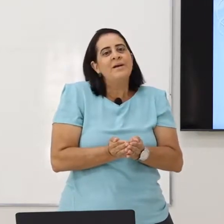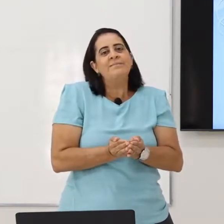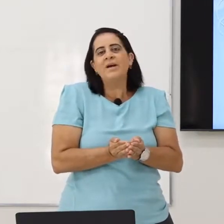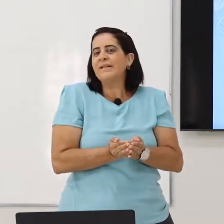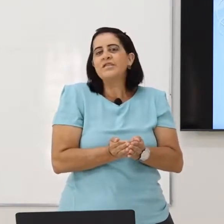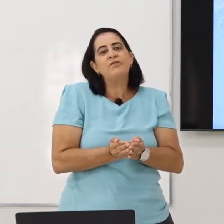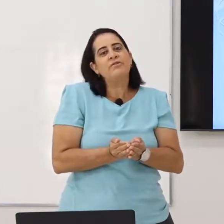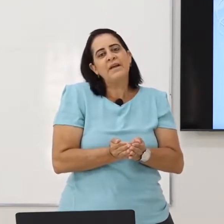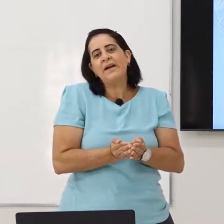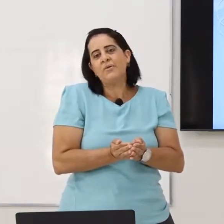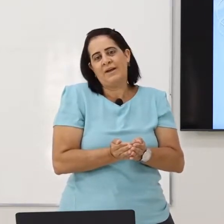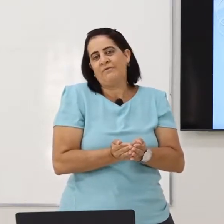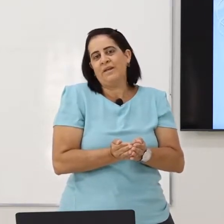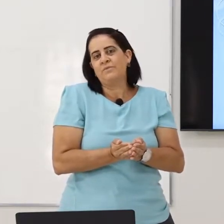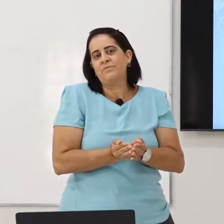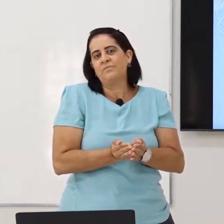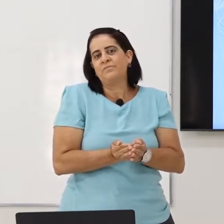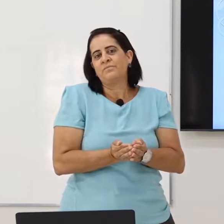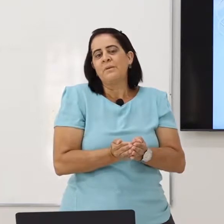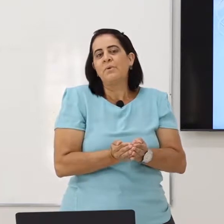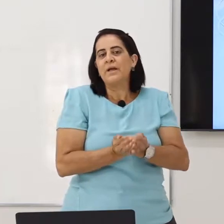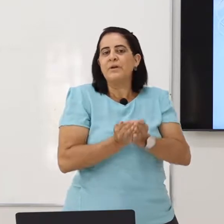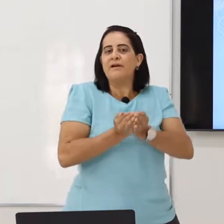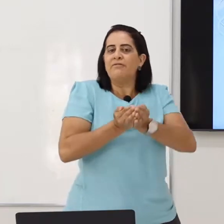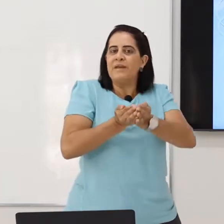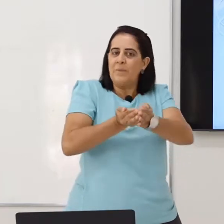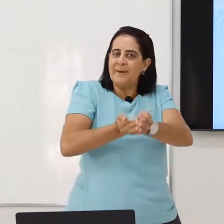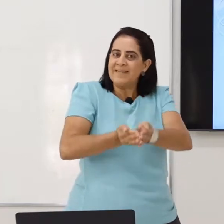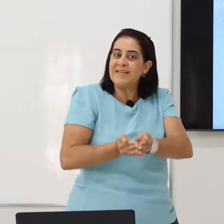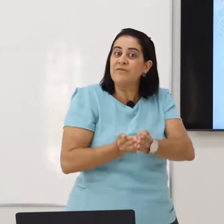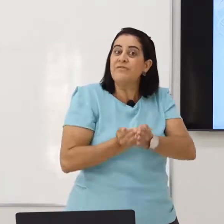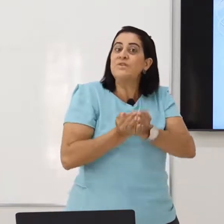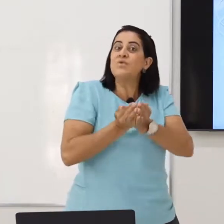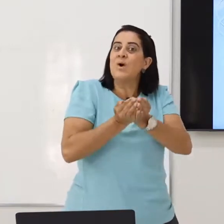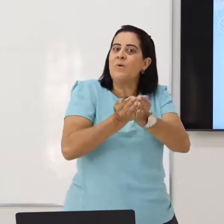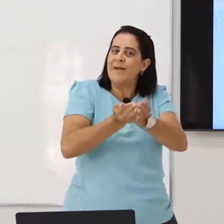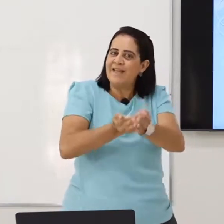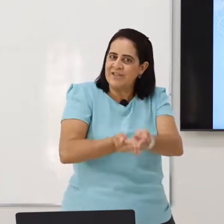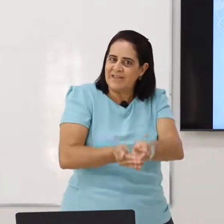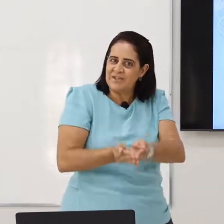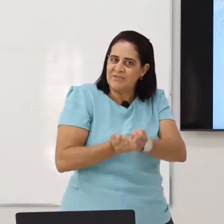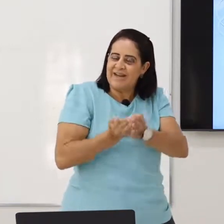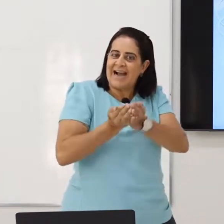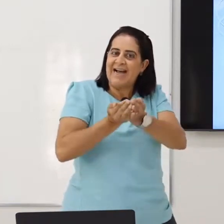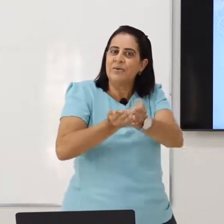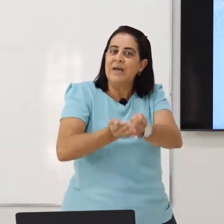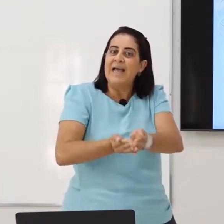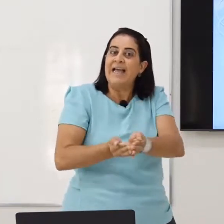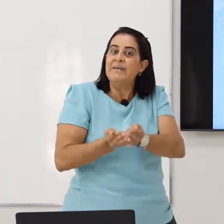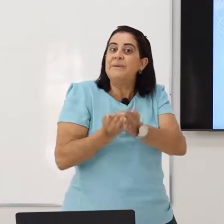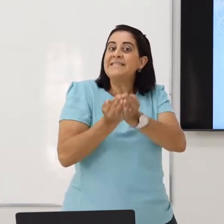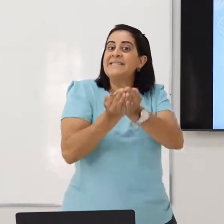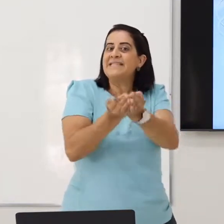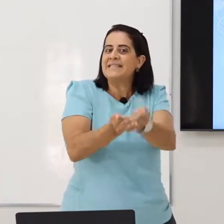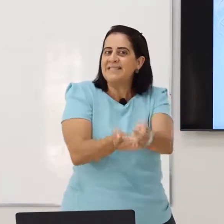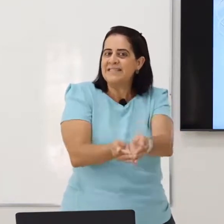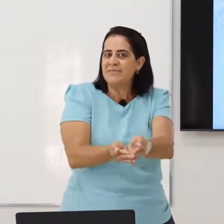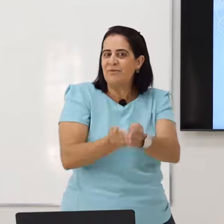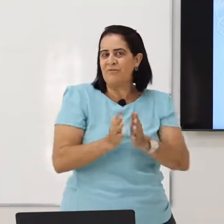não identifica o navio. Porque o navio, para ser visualmente identificado, ele precisa desse